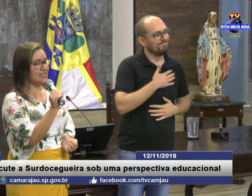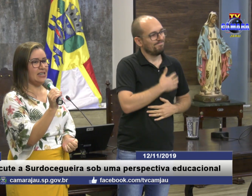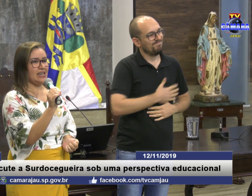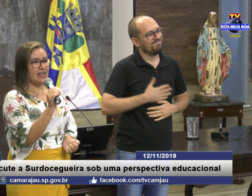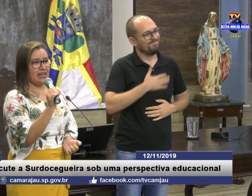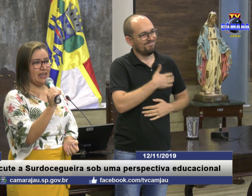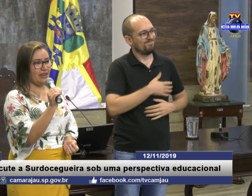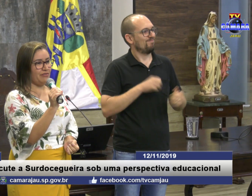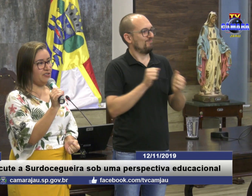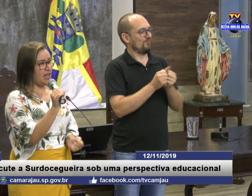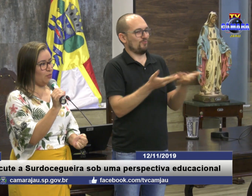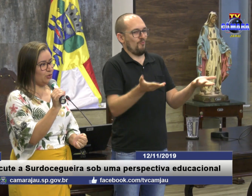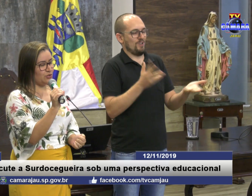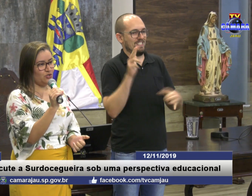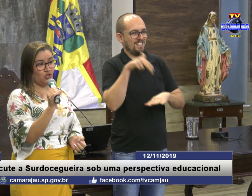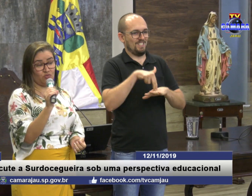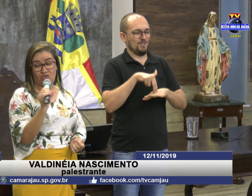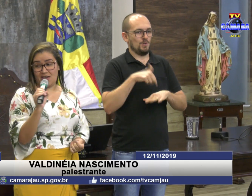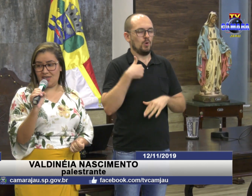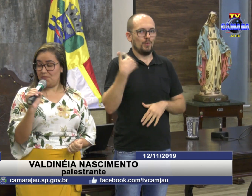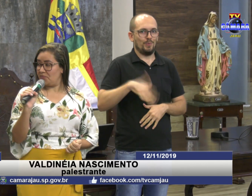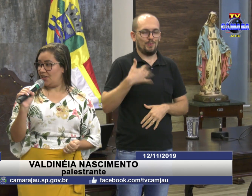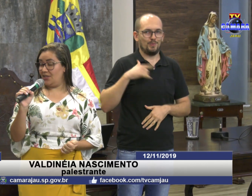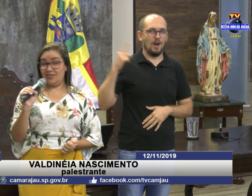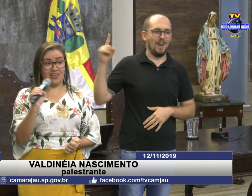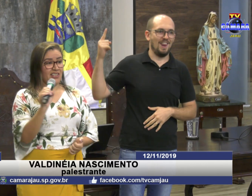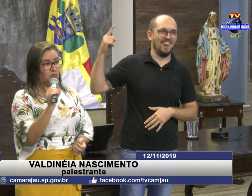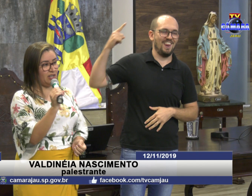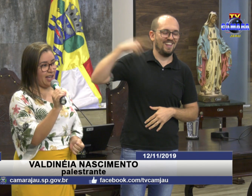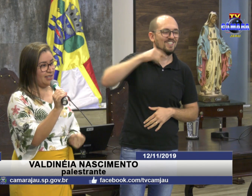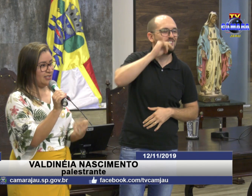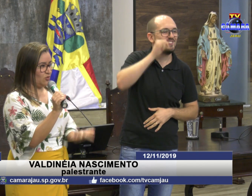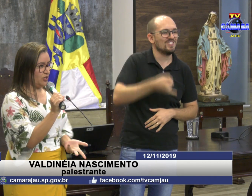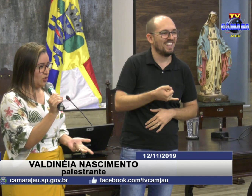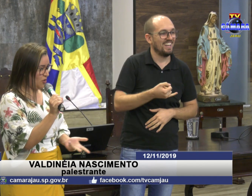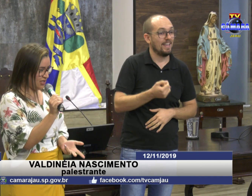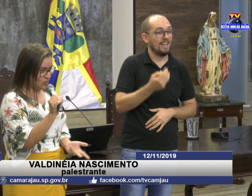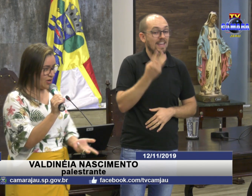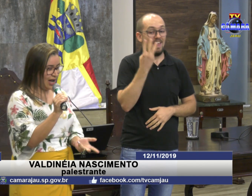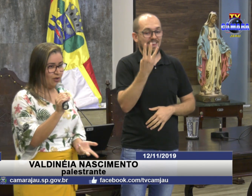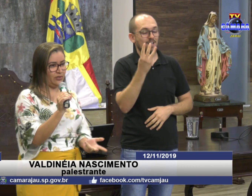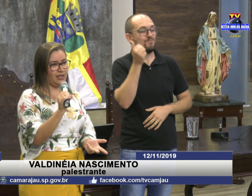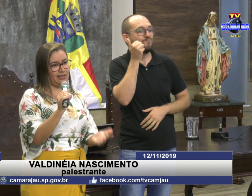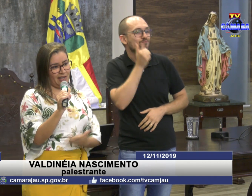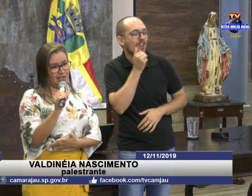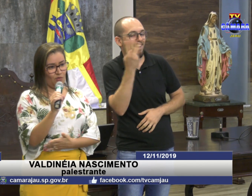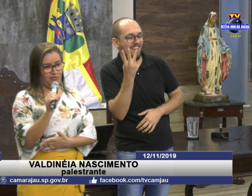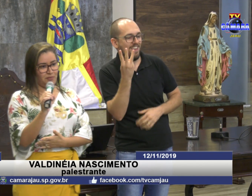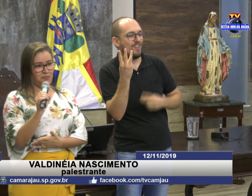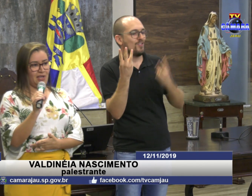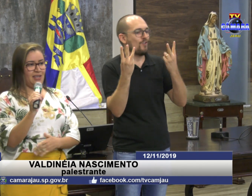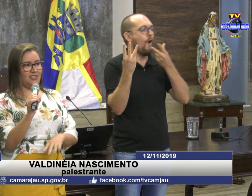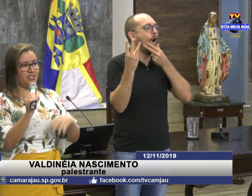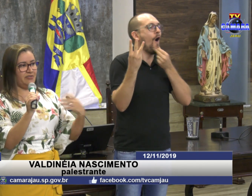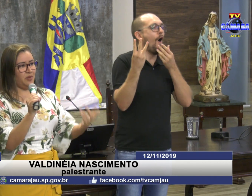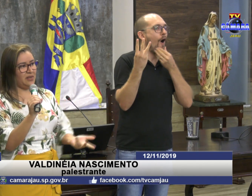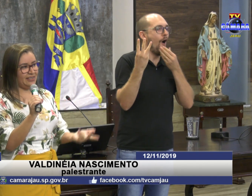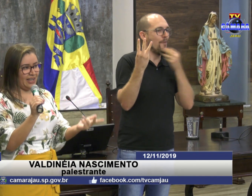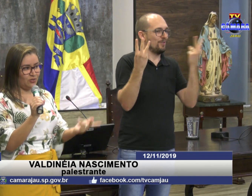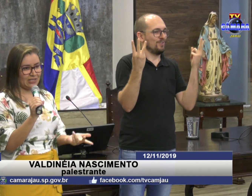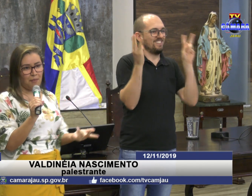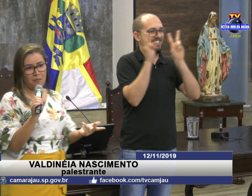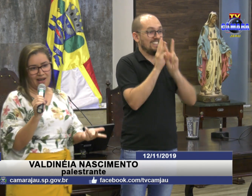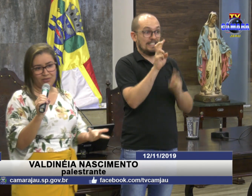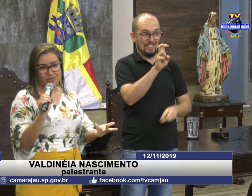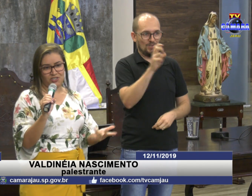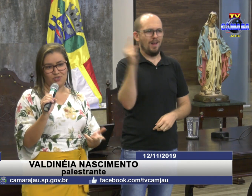vocês. Viemos de Jundiaí, 3 mulheres e 2 homens num carro, né? Terra da uva. E a gente veio para a terra